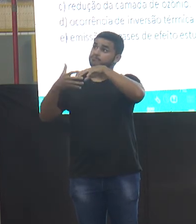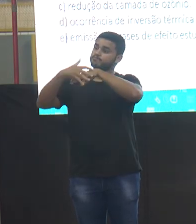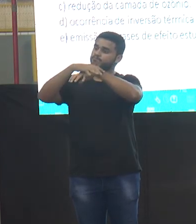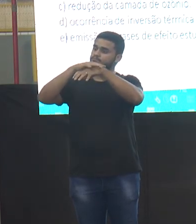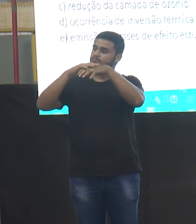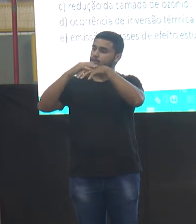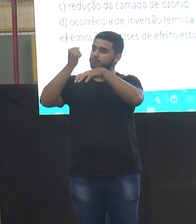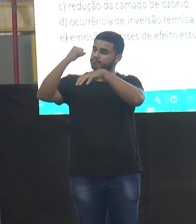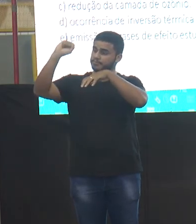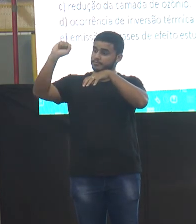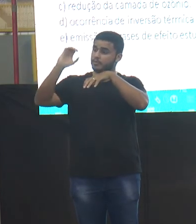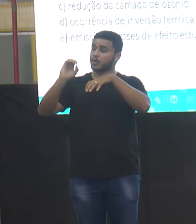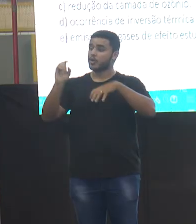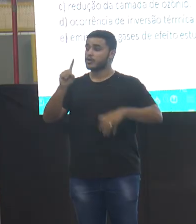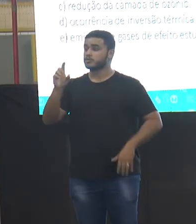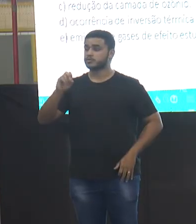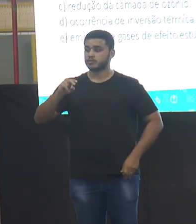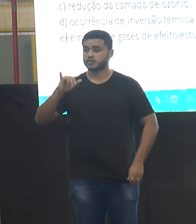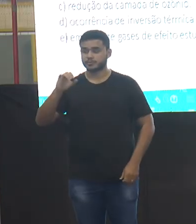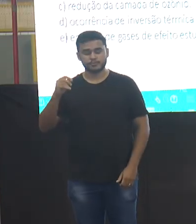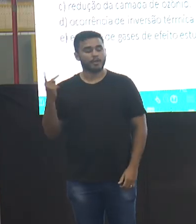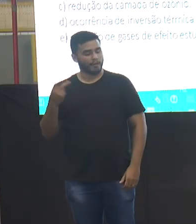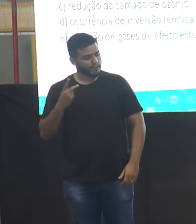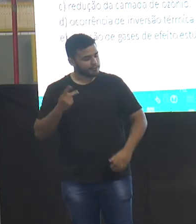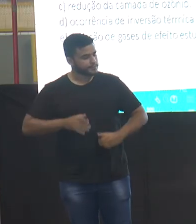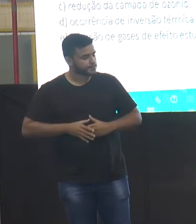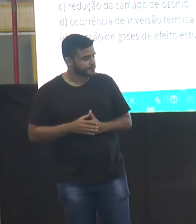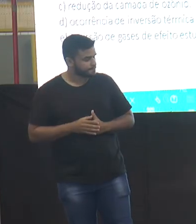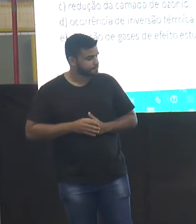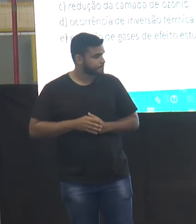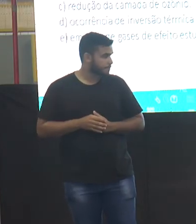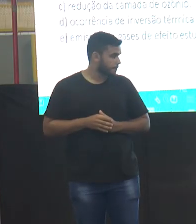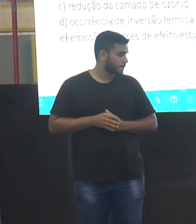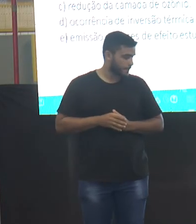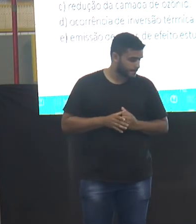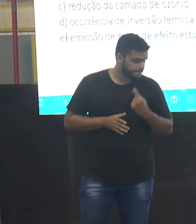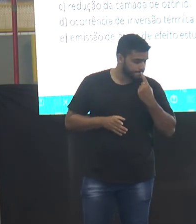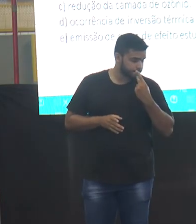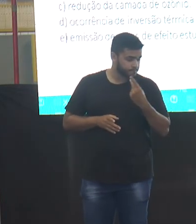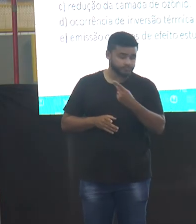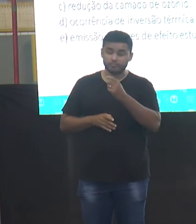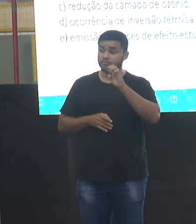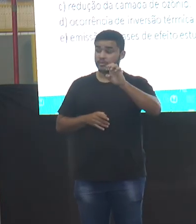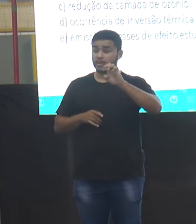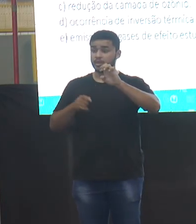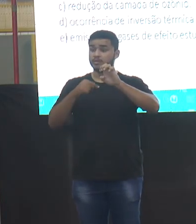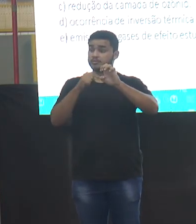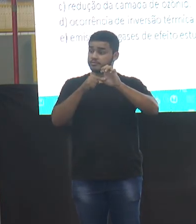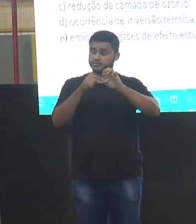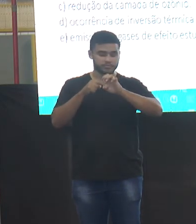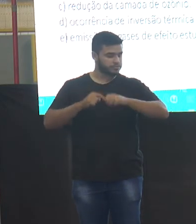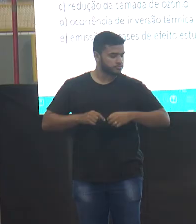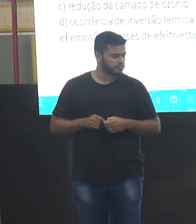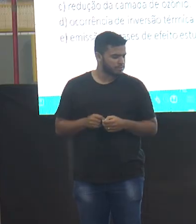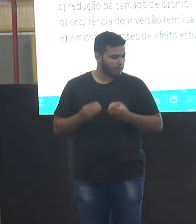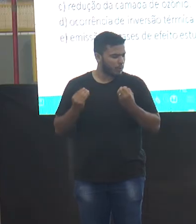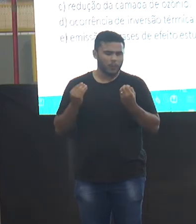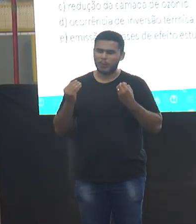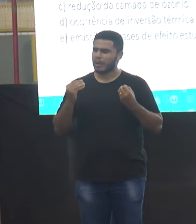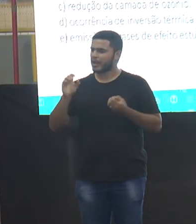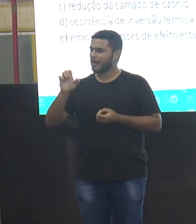ozônio. E a letra E é uma das coisas que a turma mais gosta, que é a história do efeito